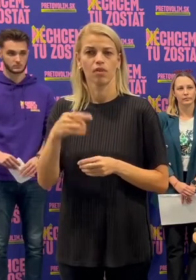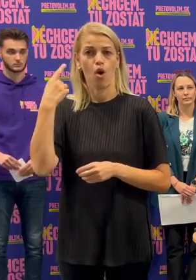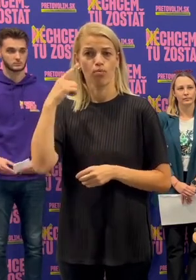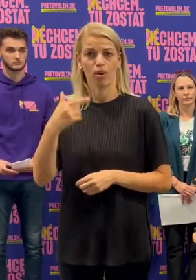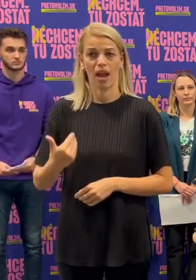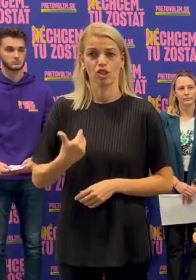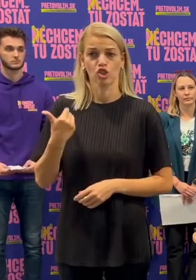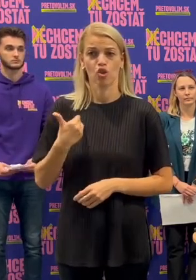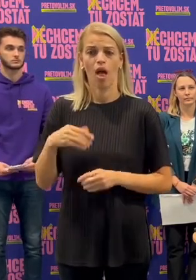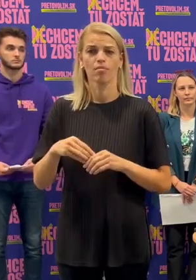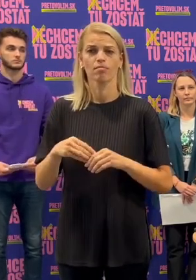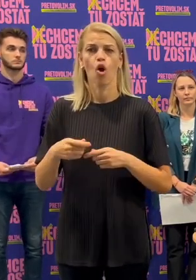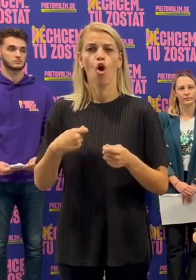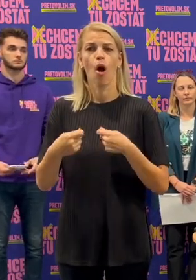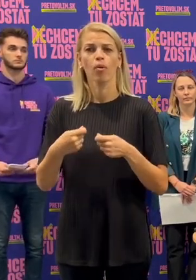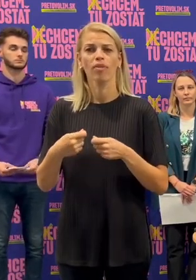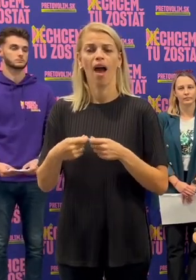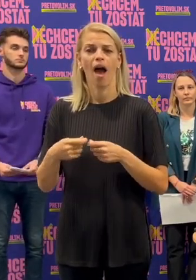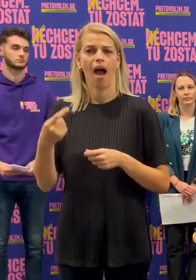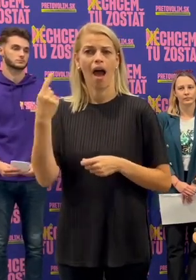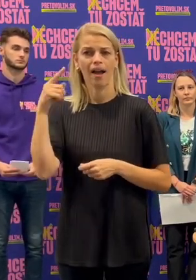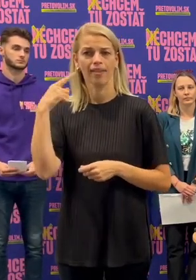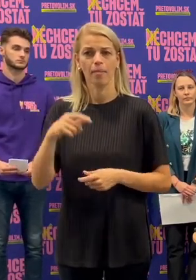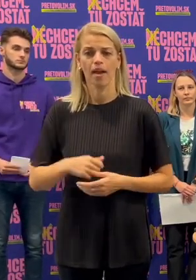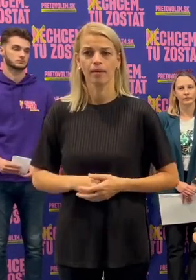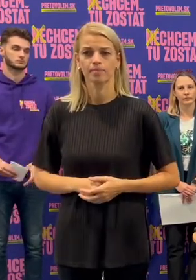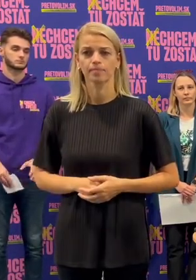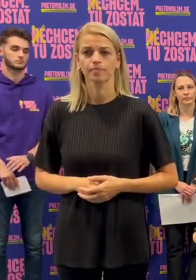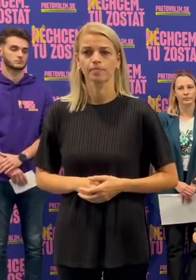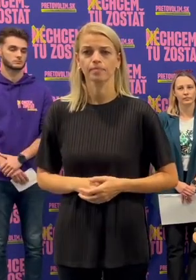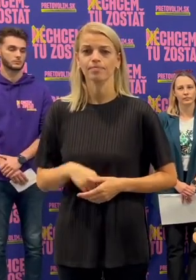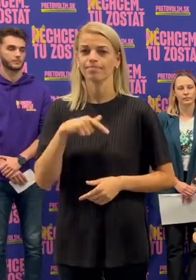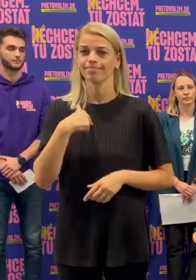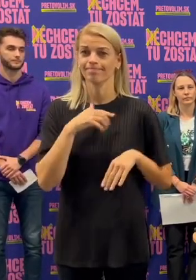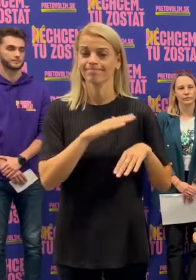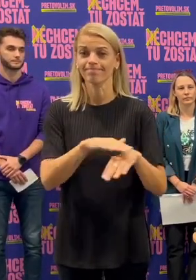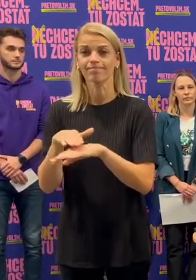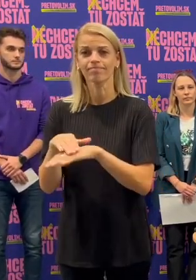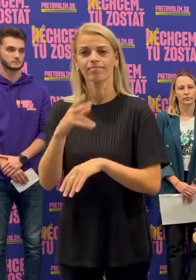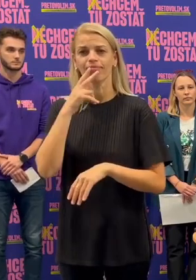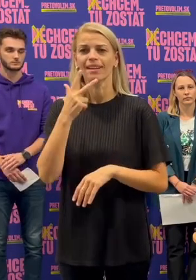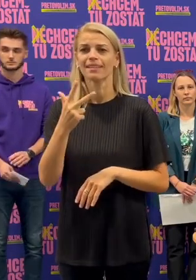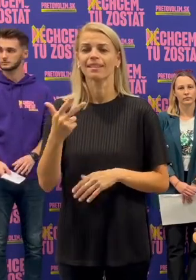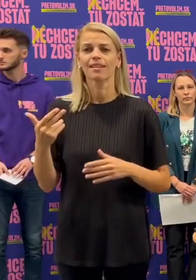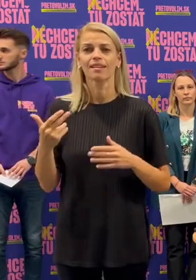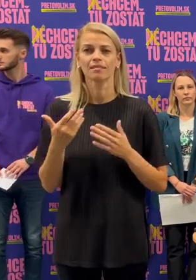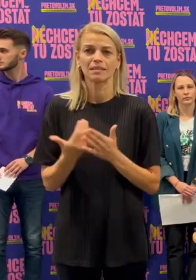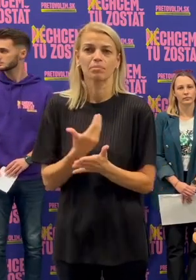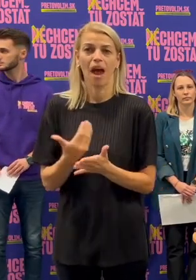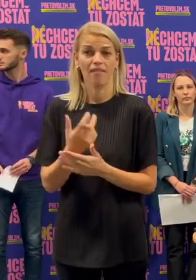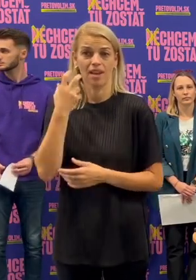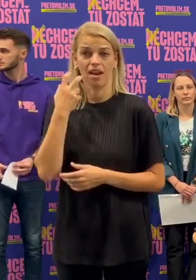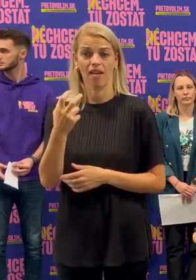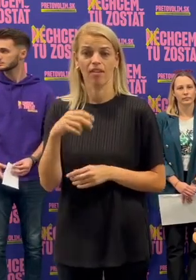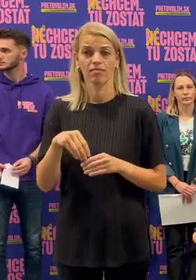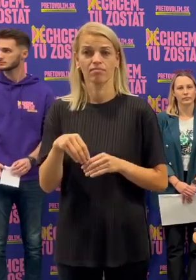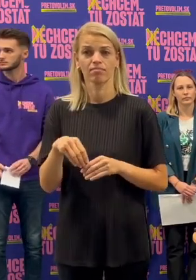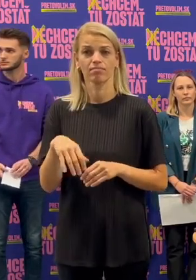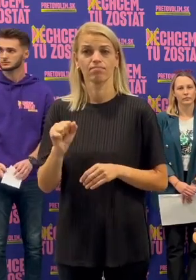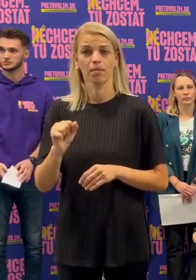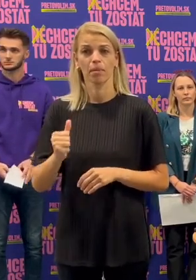odbornej školy, teda na obchodnej akadémii. V tomto oslovení ja vnímam tri hlavné správy, ktoré sa tam môžu objavovať. Jedna je, aby mladí ľudia